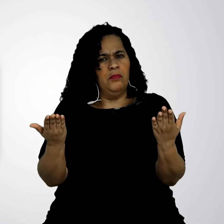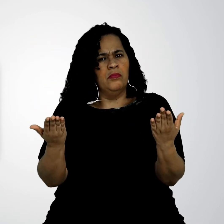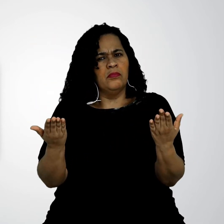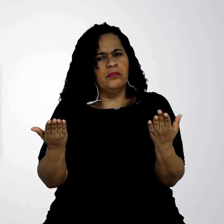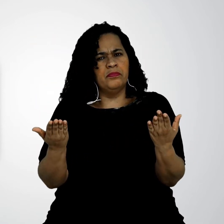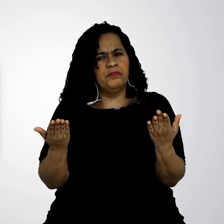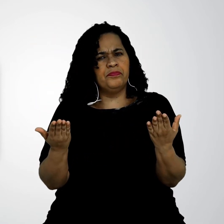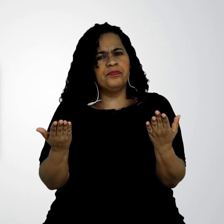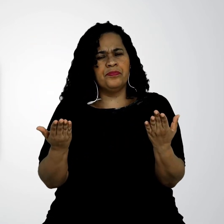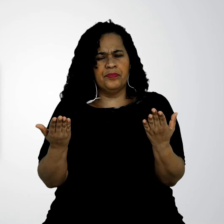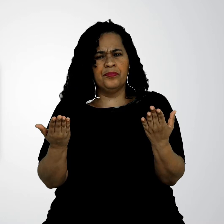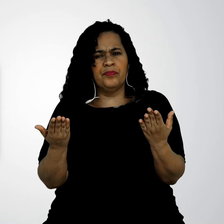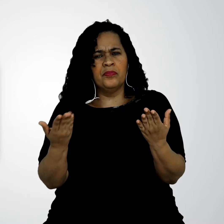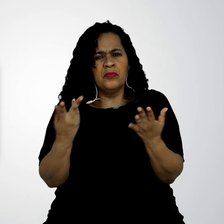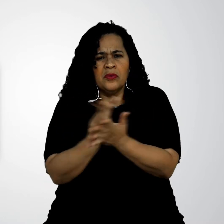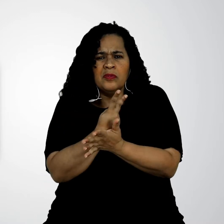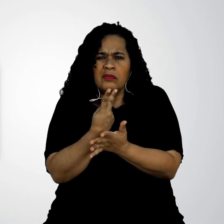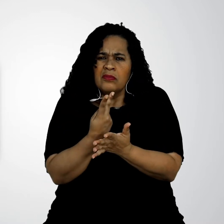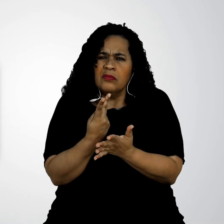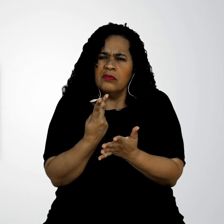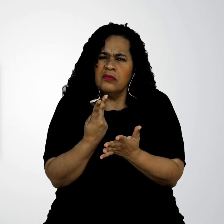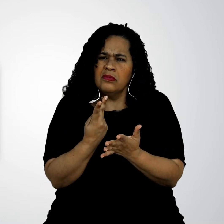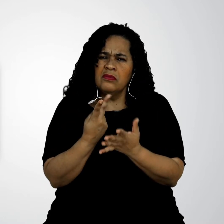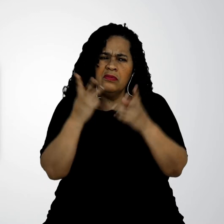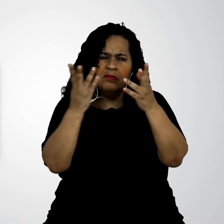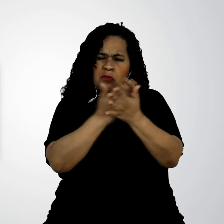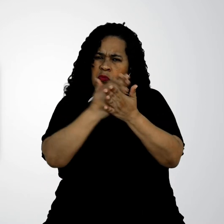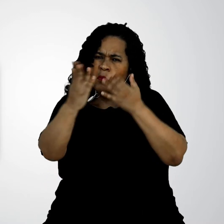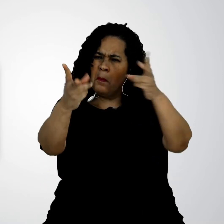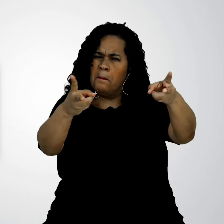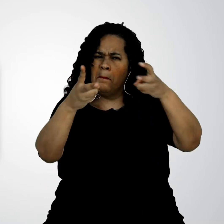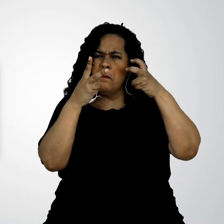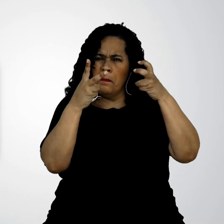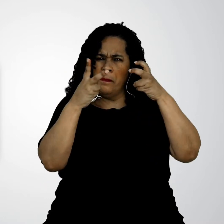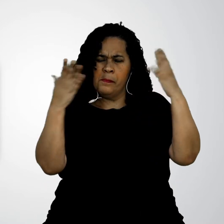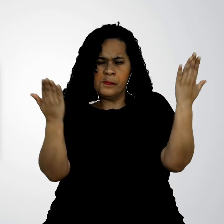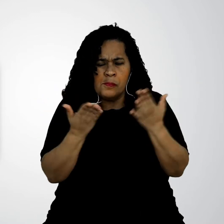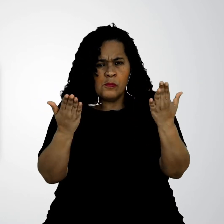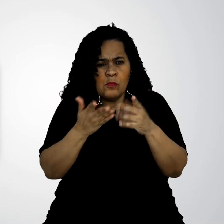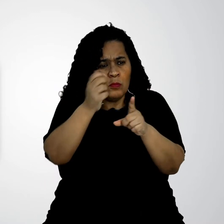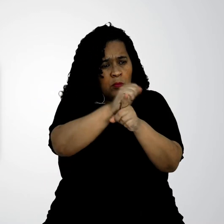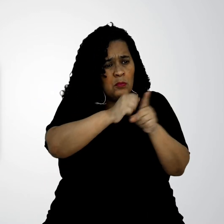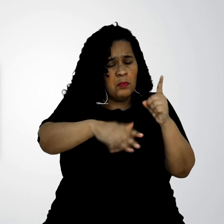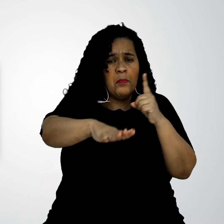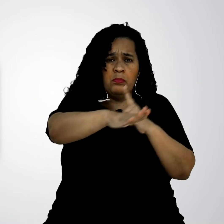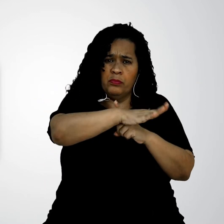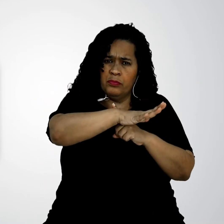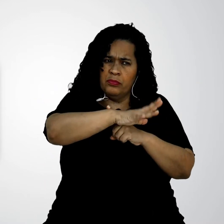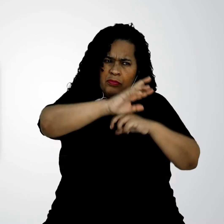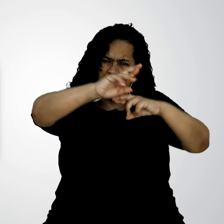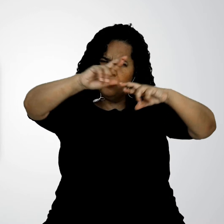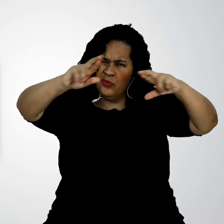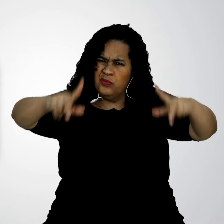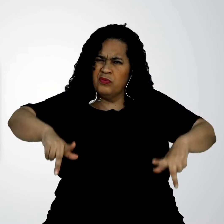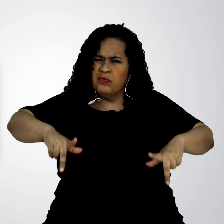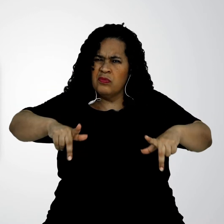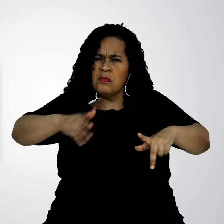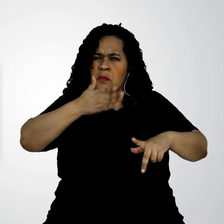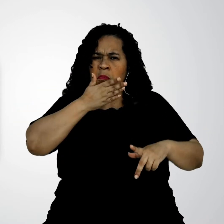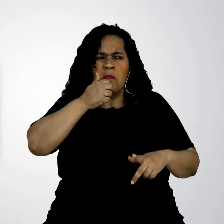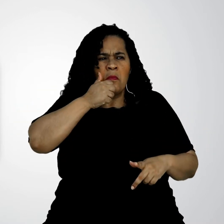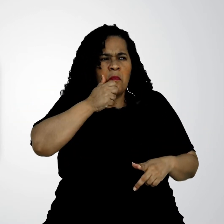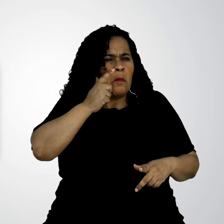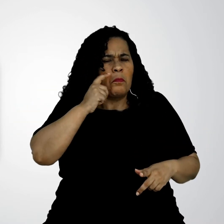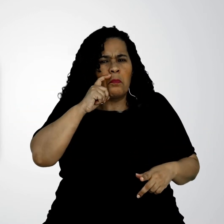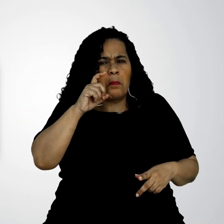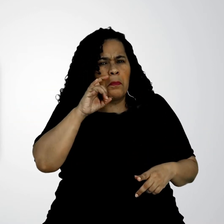disso, mesmo não sendo cristão. E ele percebe que a gente lida hoje com uma sociedade onde os pais deixaram de exercer o seu papel de